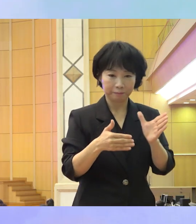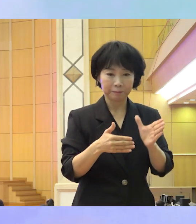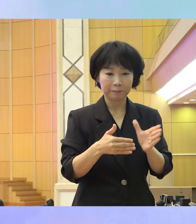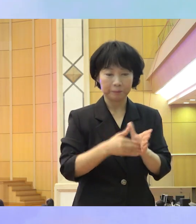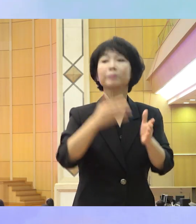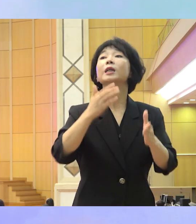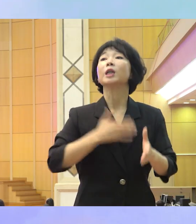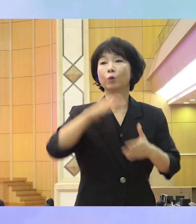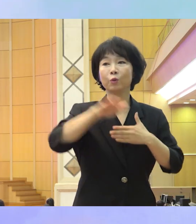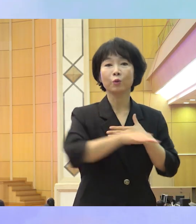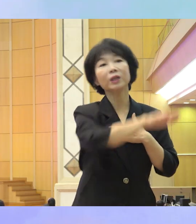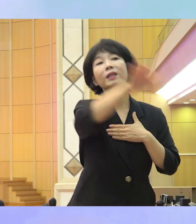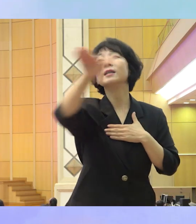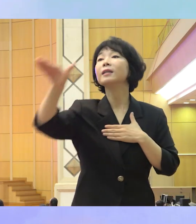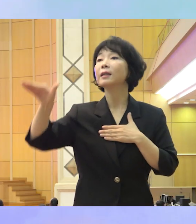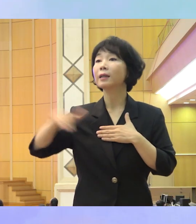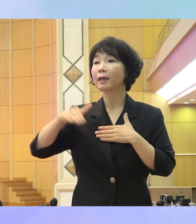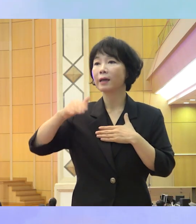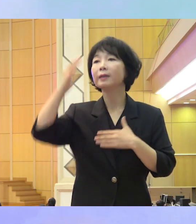우리를